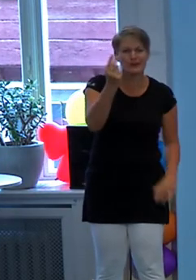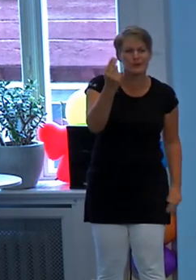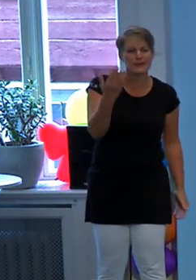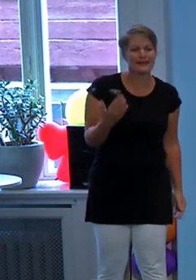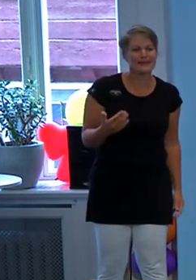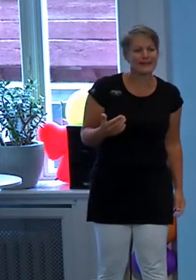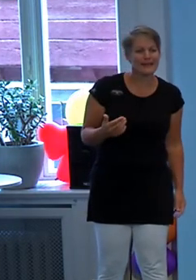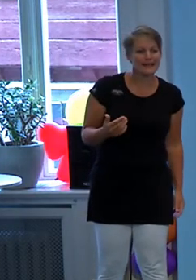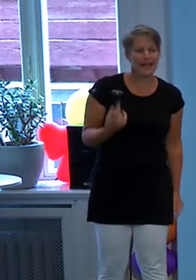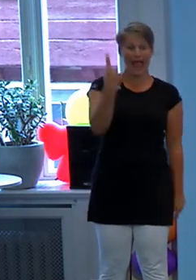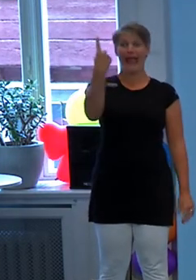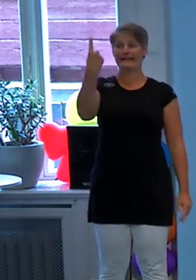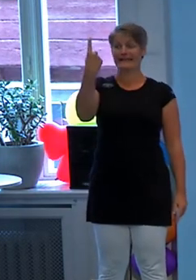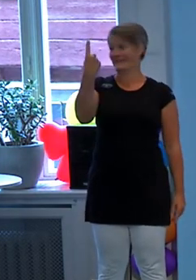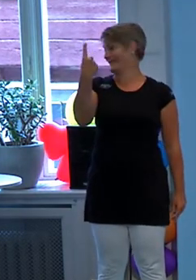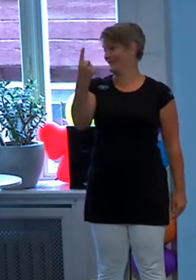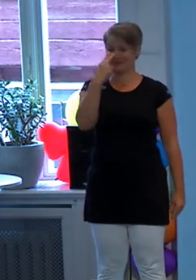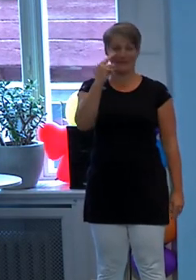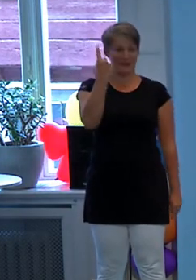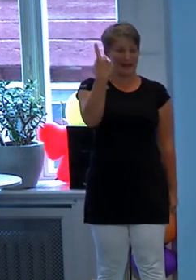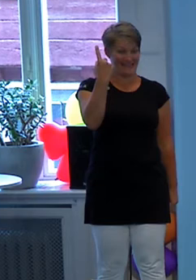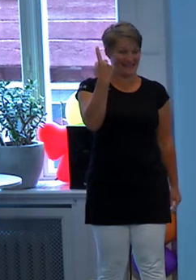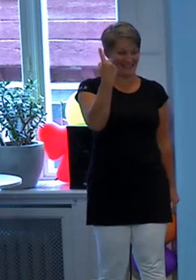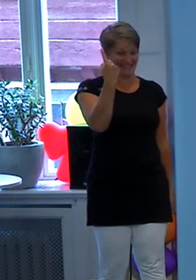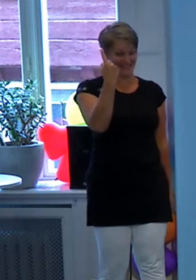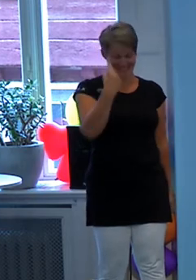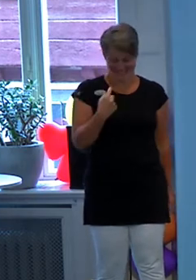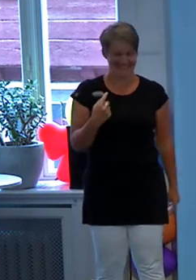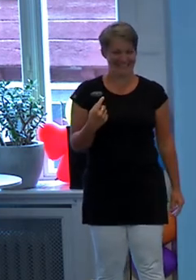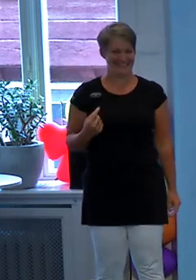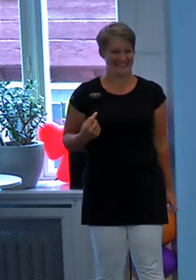denna gången? En, ja.